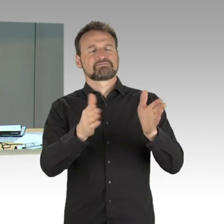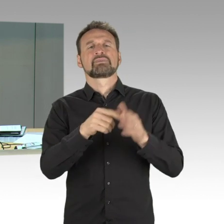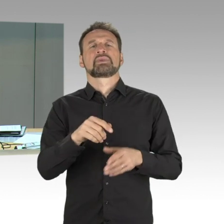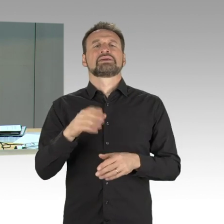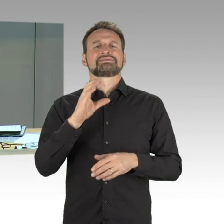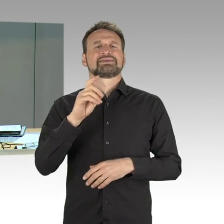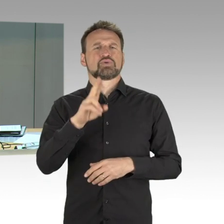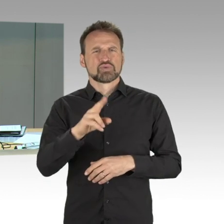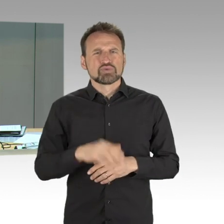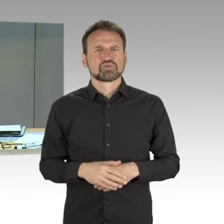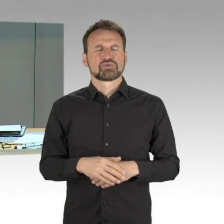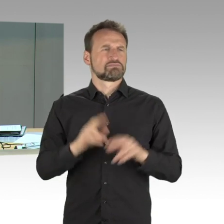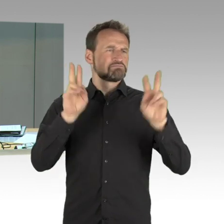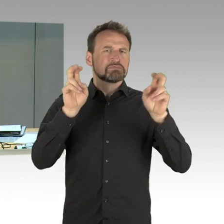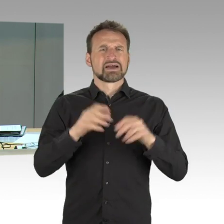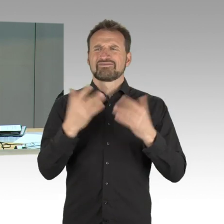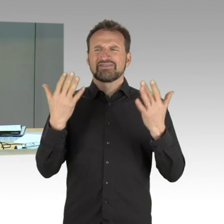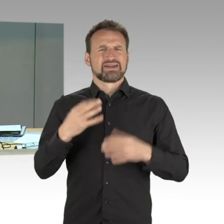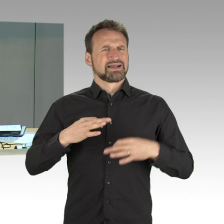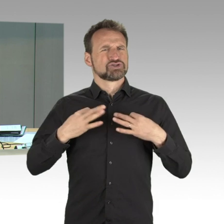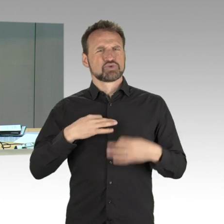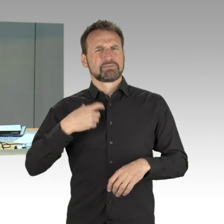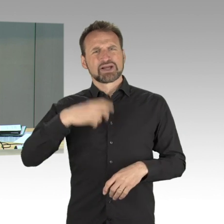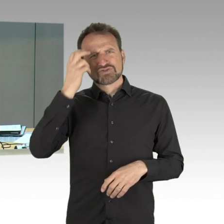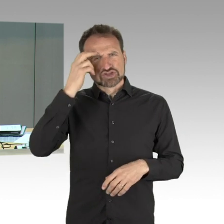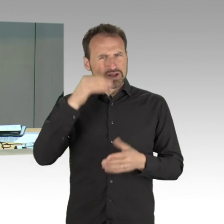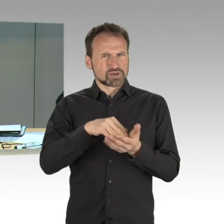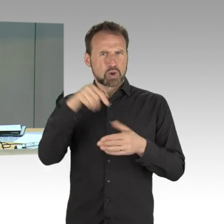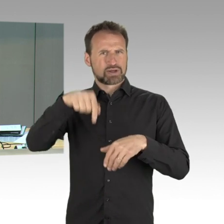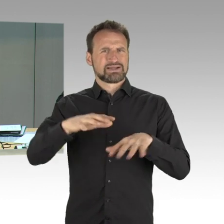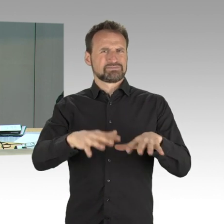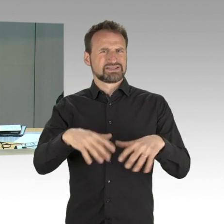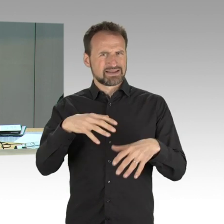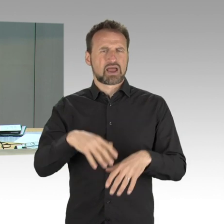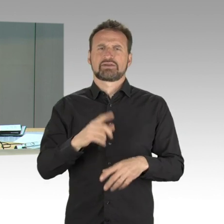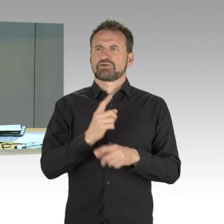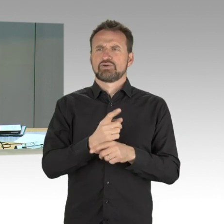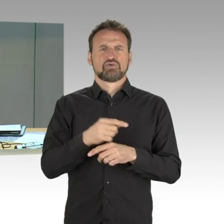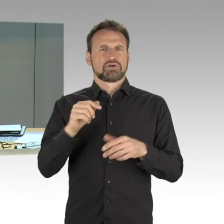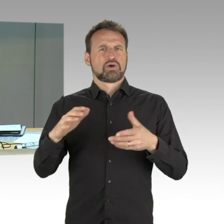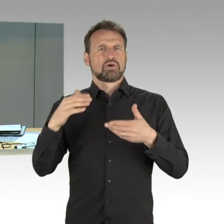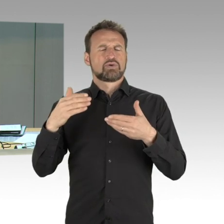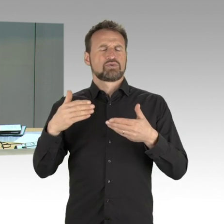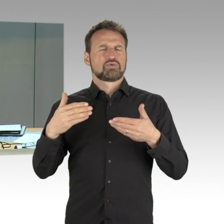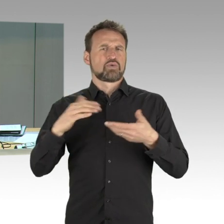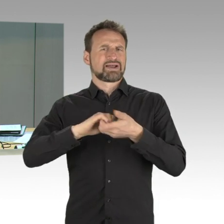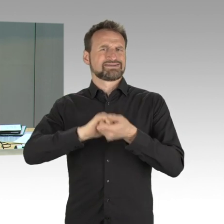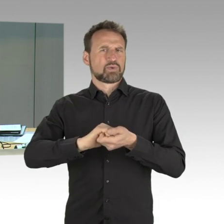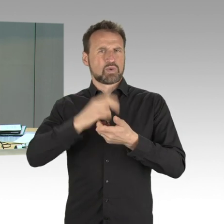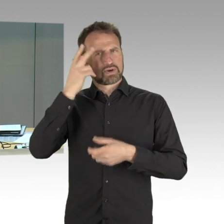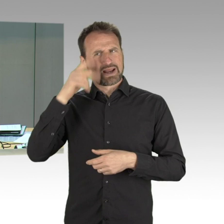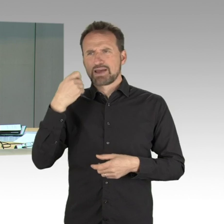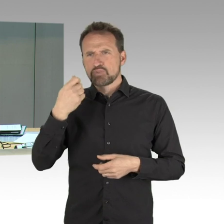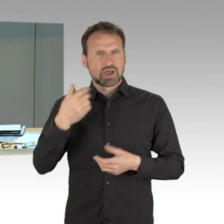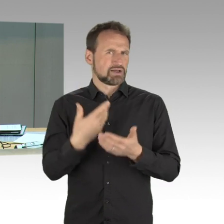gesunder Menschenverstand ist noch im Senat und der Koalition, Herr Müller, so geht es nicht weiter. Antrag der AfD-Fraktion